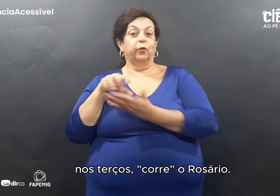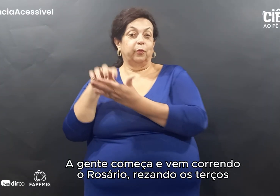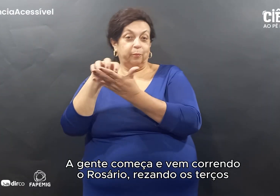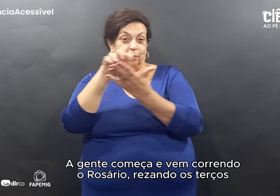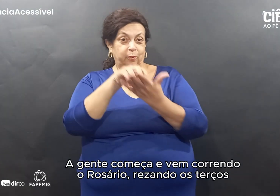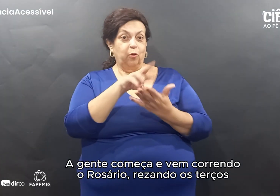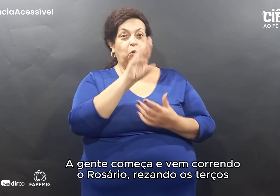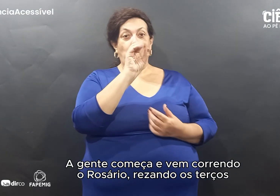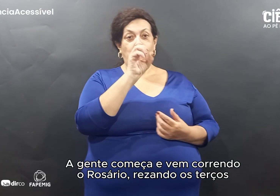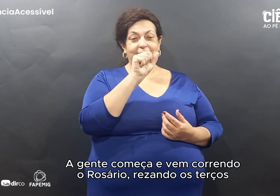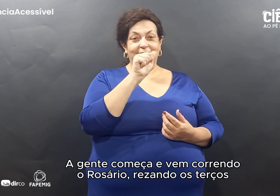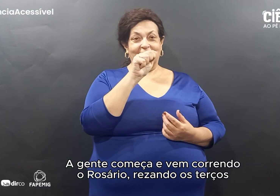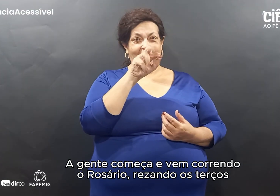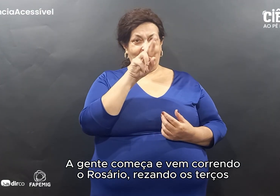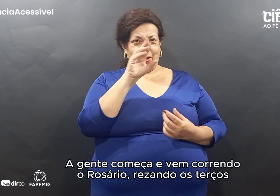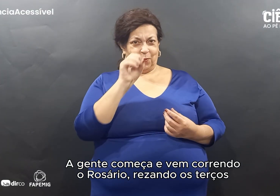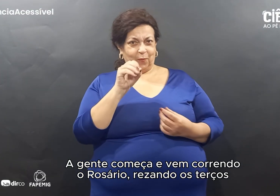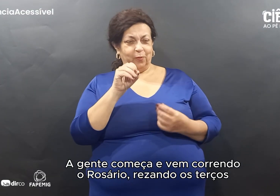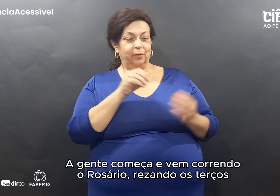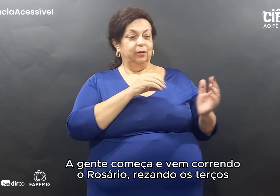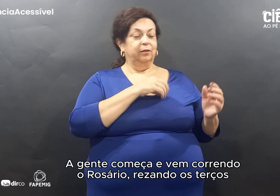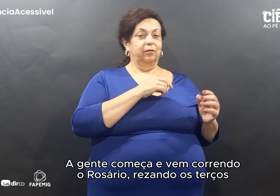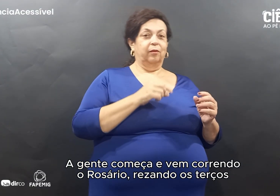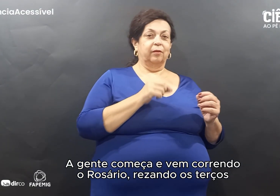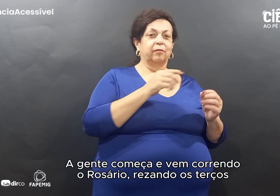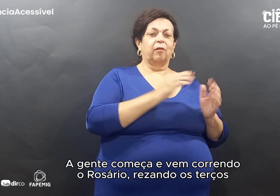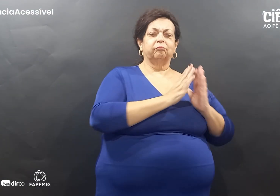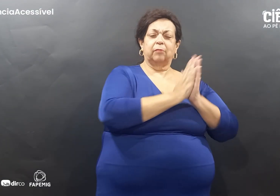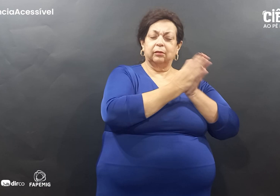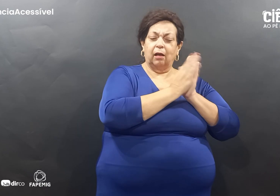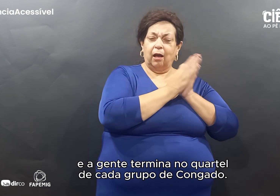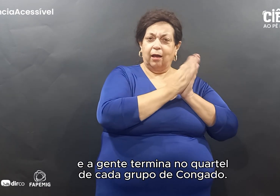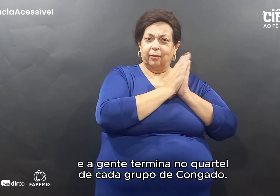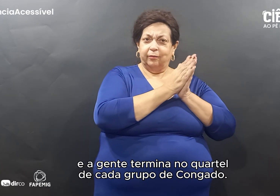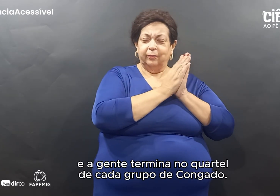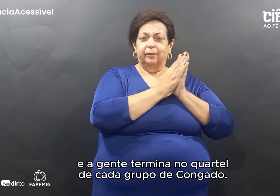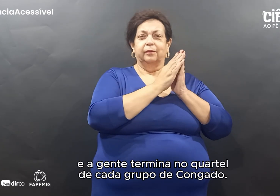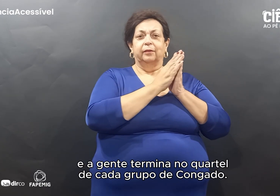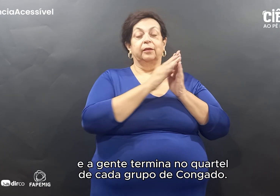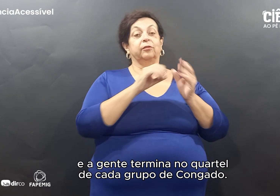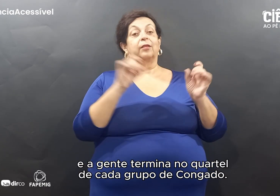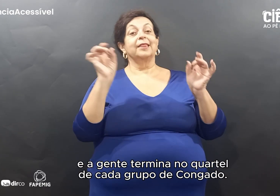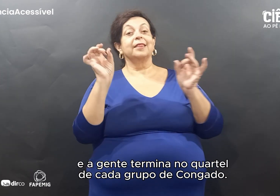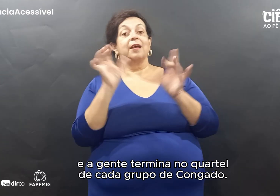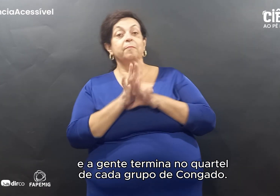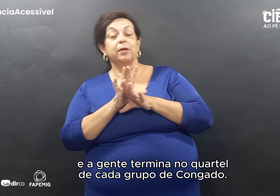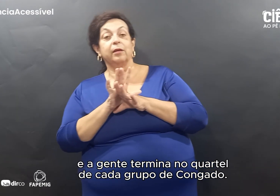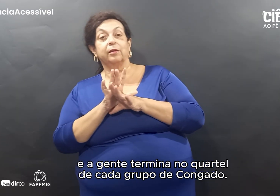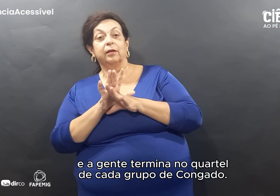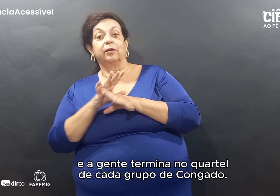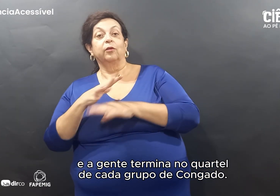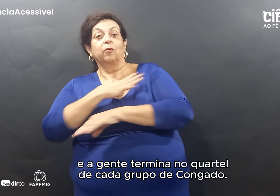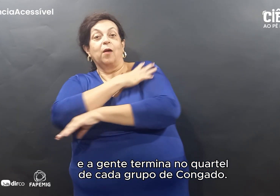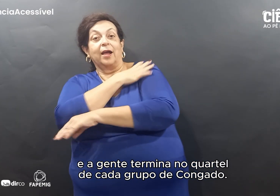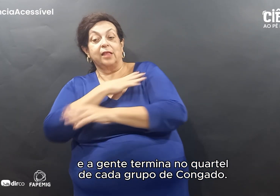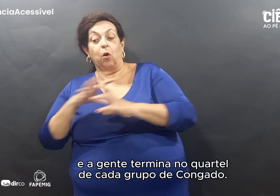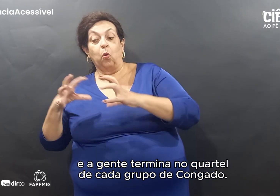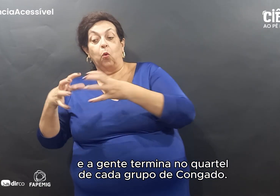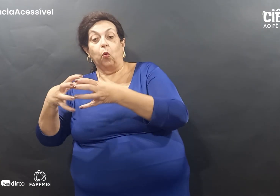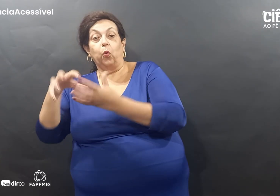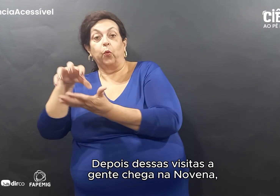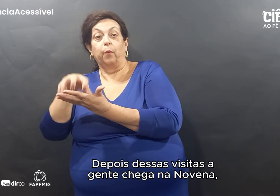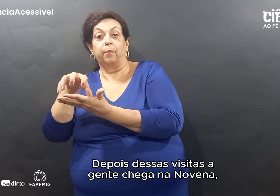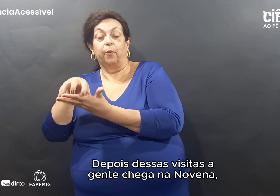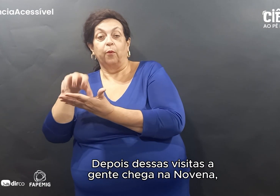o rosário. A gente começa e vem correndo o rosário, rezando os terços, e a gente termina no quartel de cada grupo de